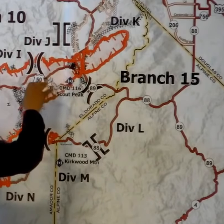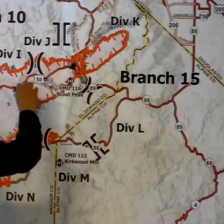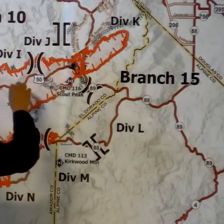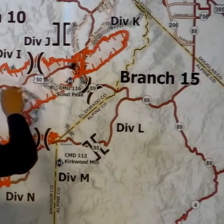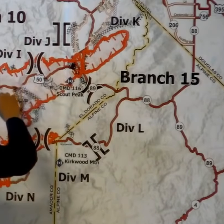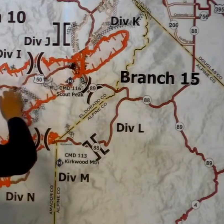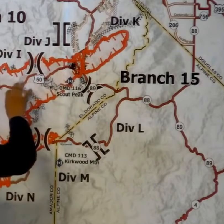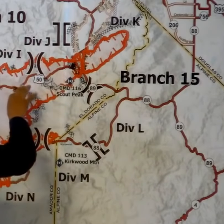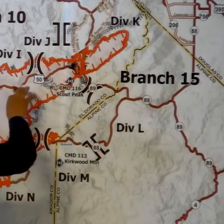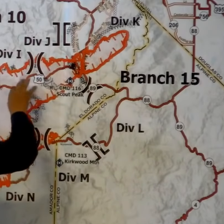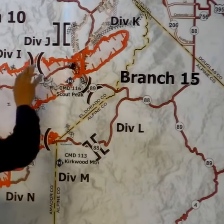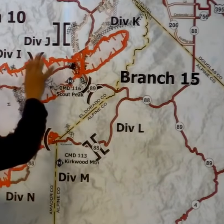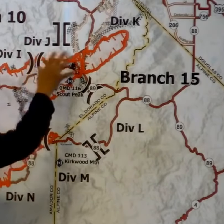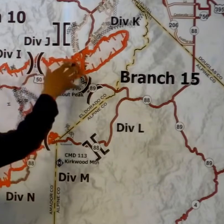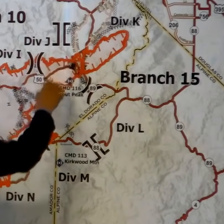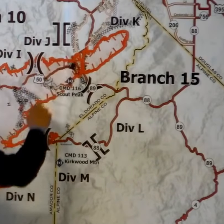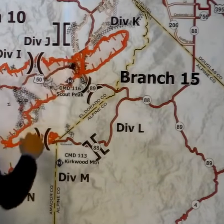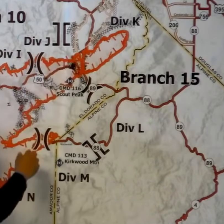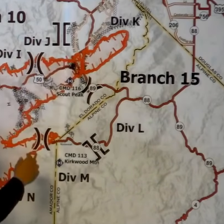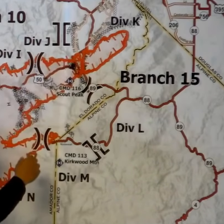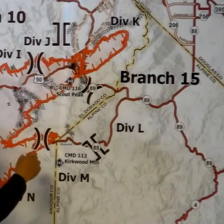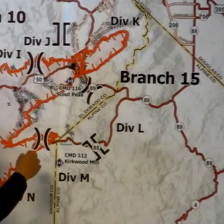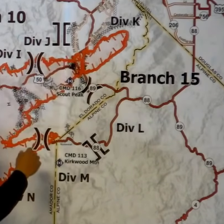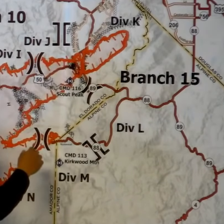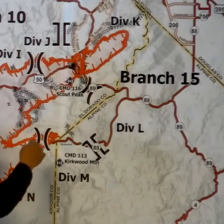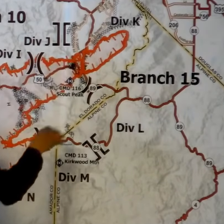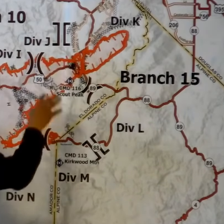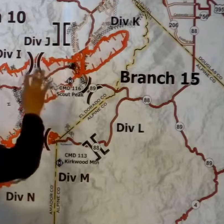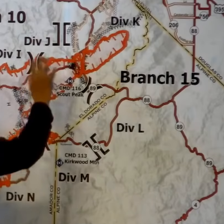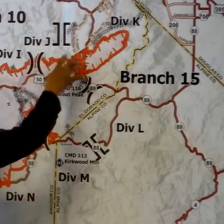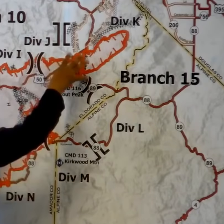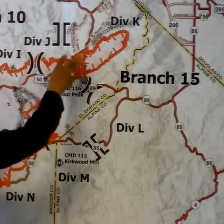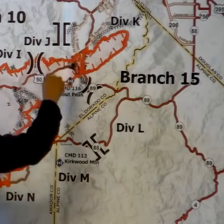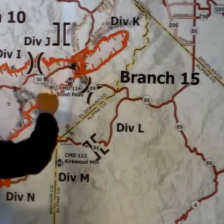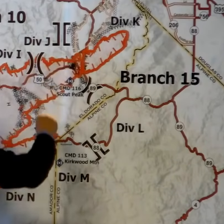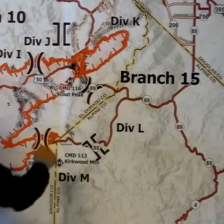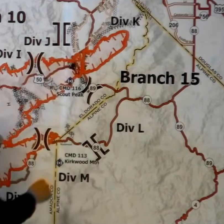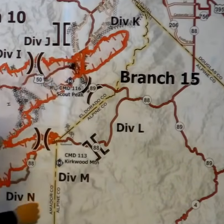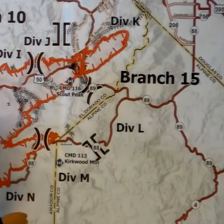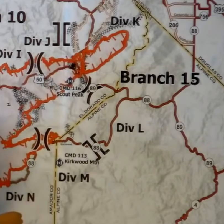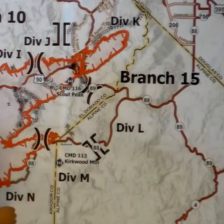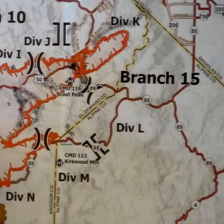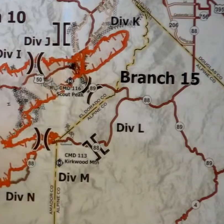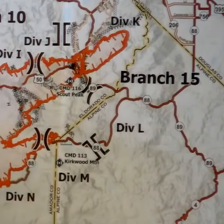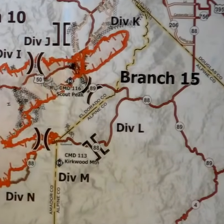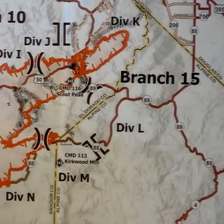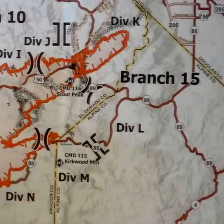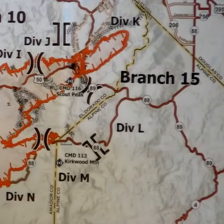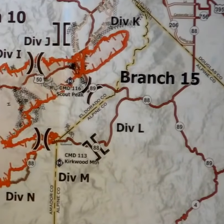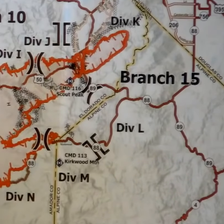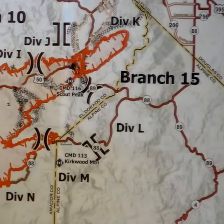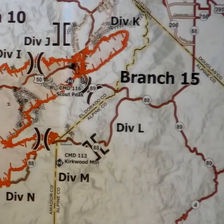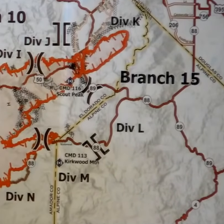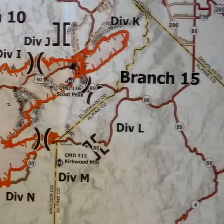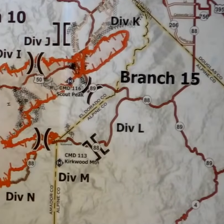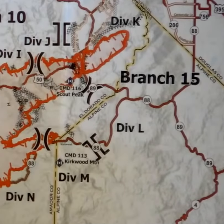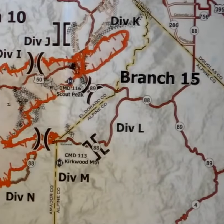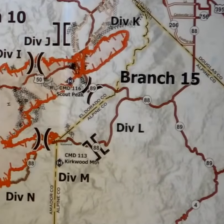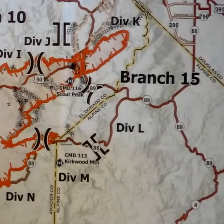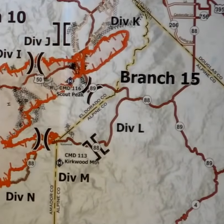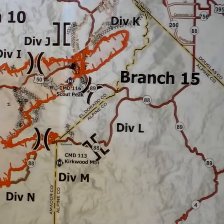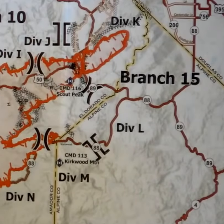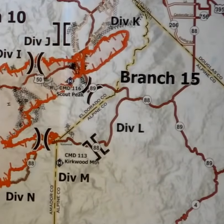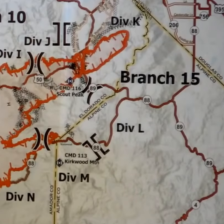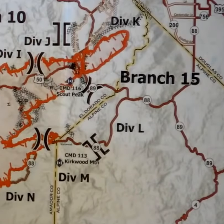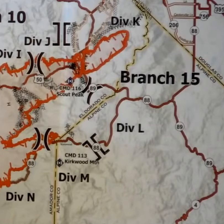Queremos prevenir que el incendio se siga moviendo al oeste y entrando en Tahoe. La razón que esta área está bajo una orden